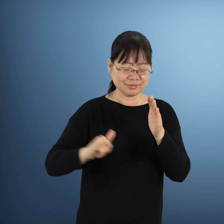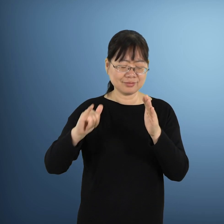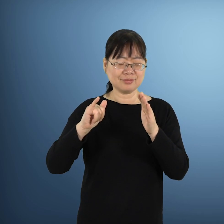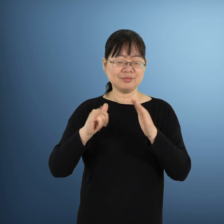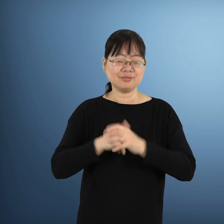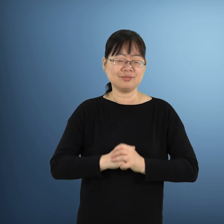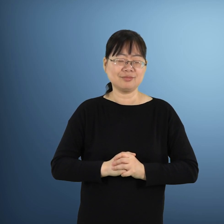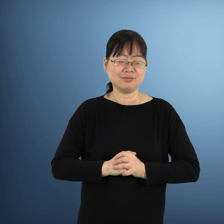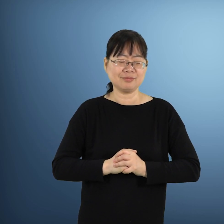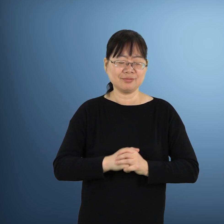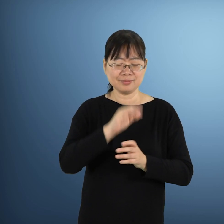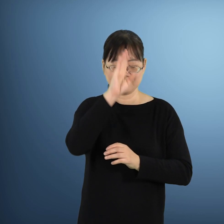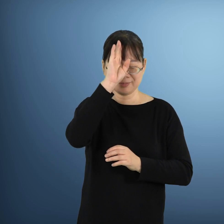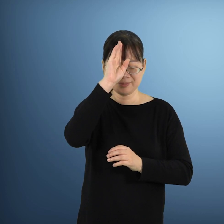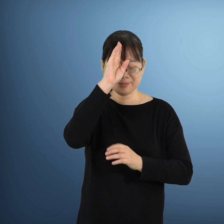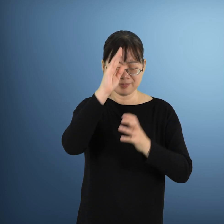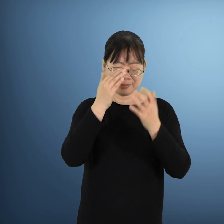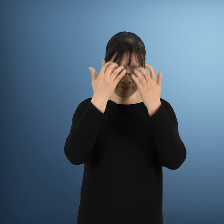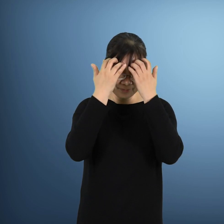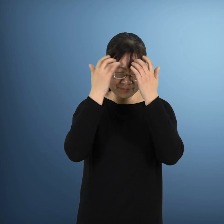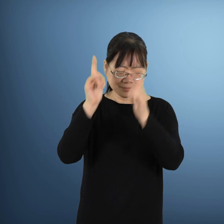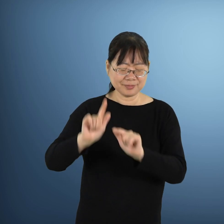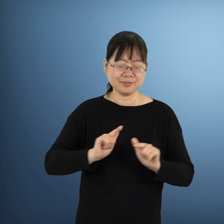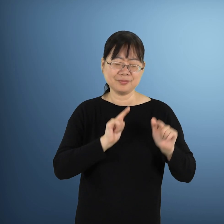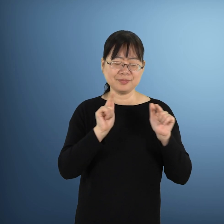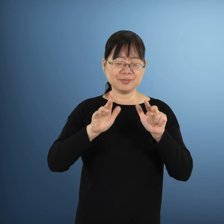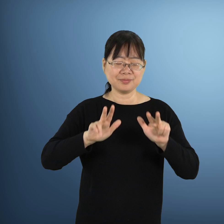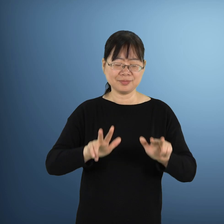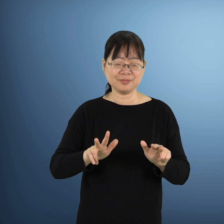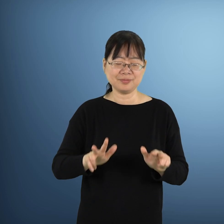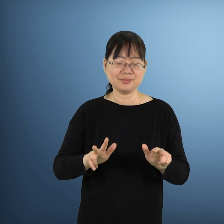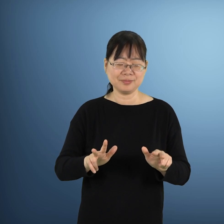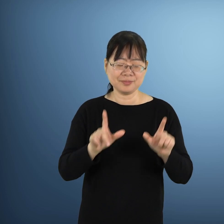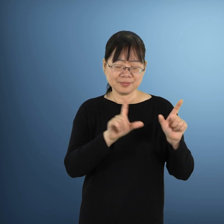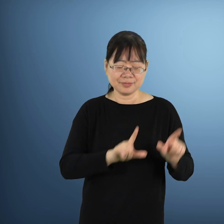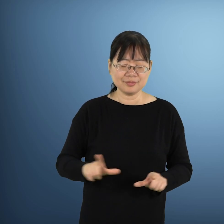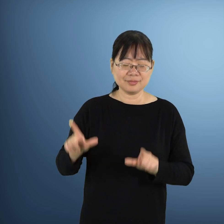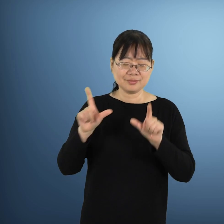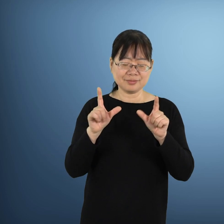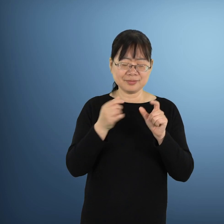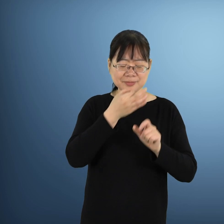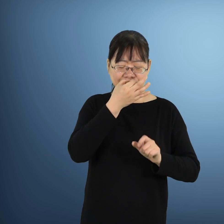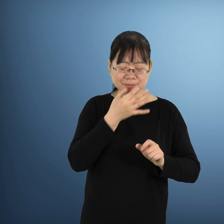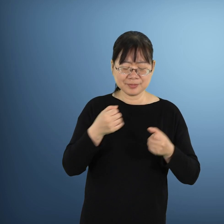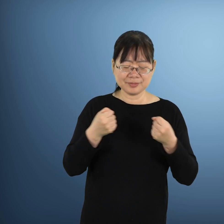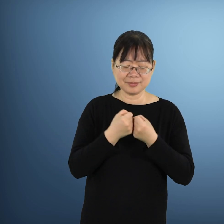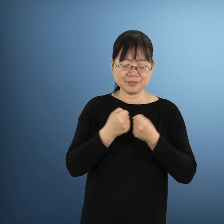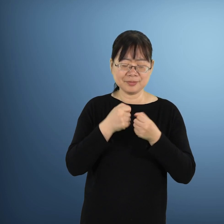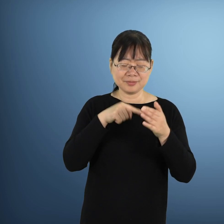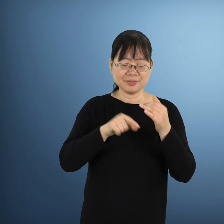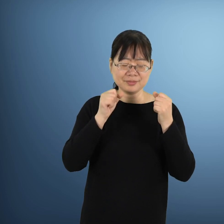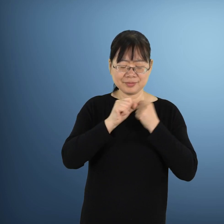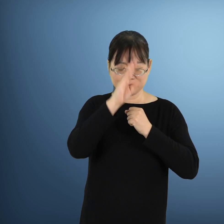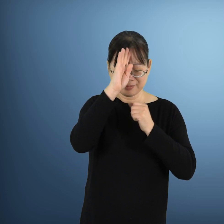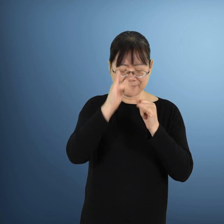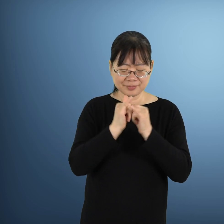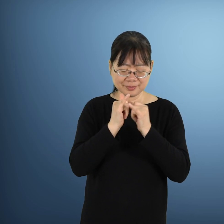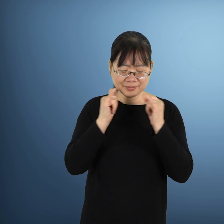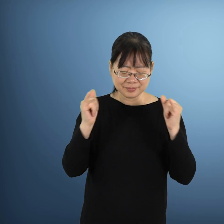가족들, 병상에서 공고한 하루하루를 오늘도 보내며 힘겨운 싸움 속에 있는